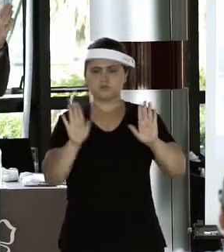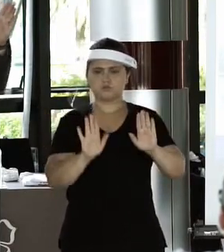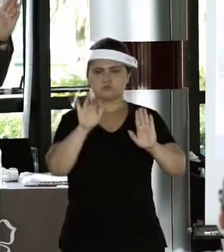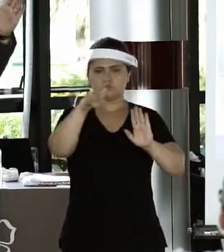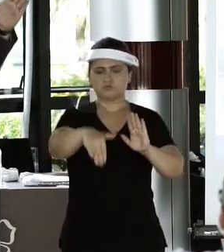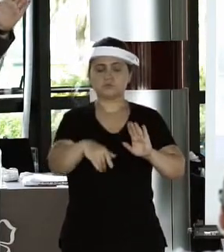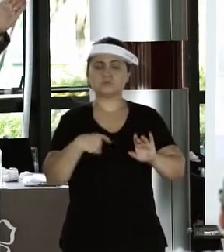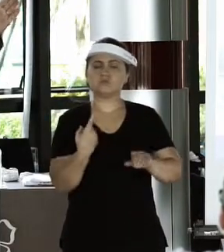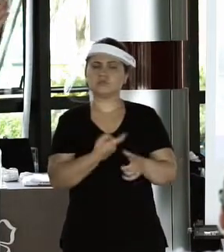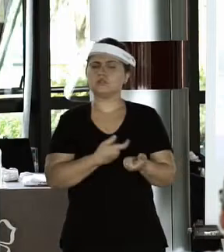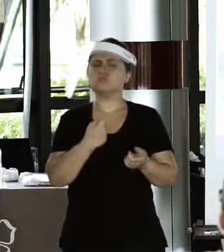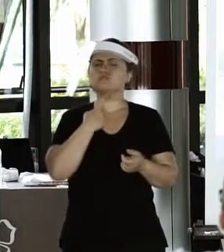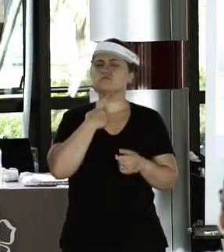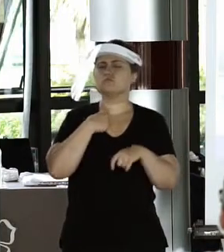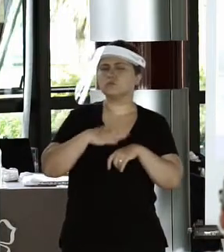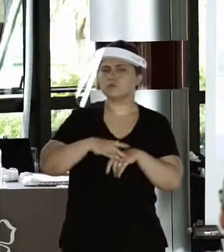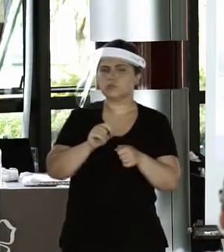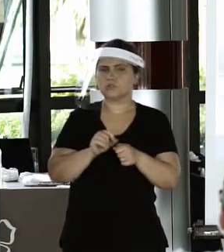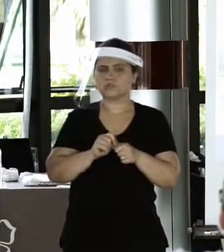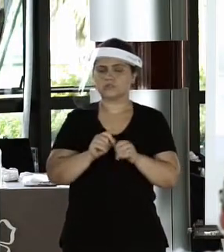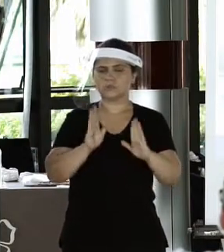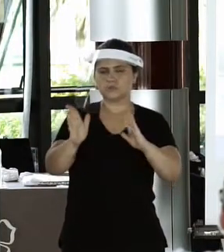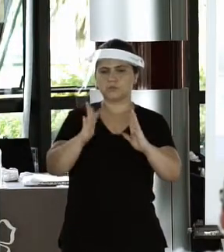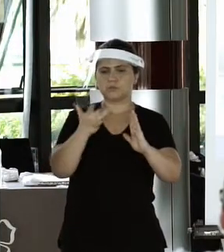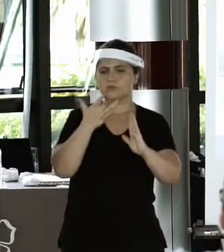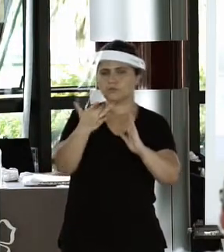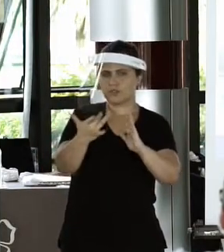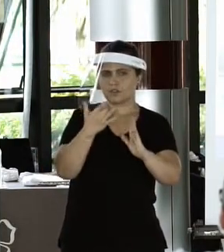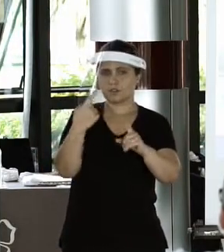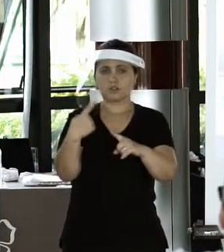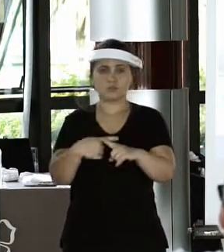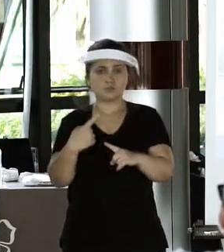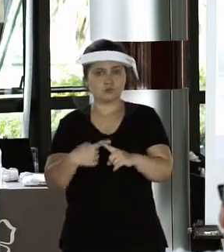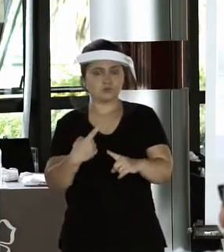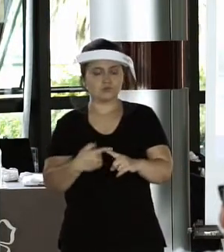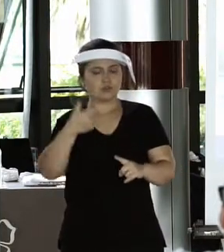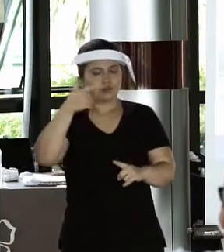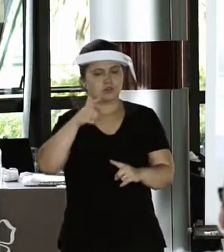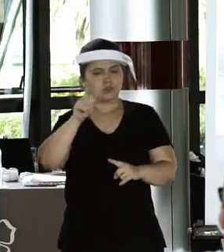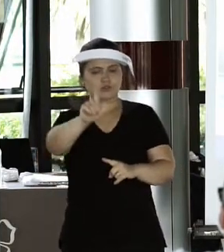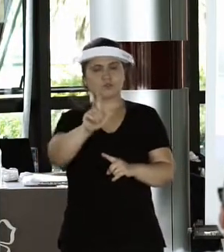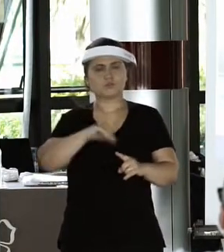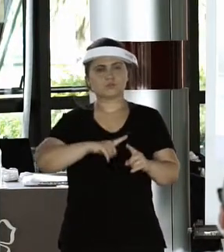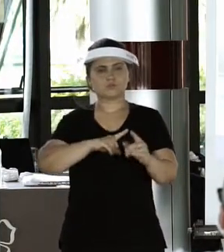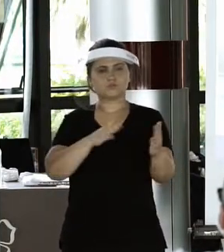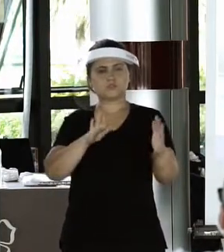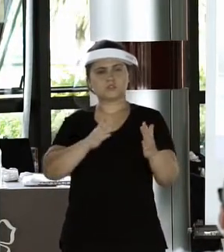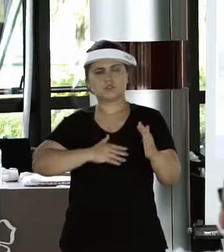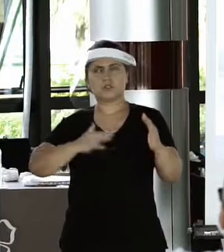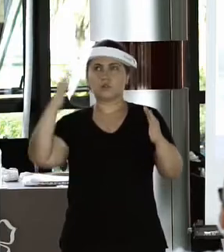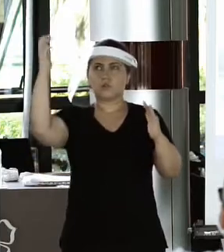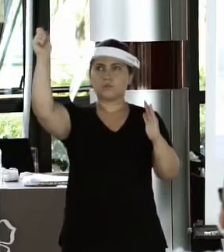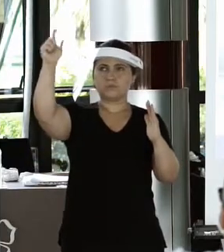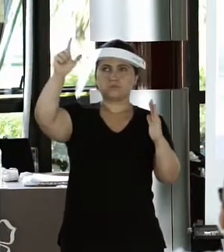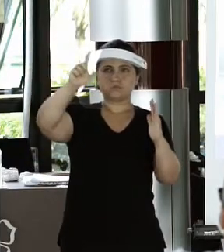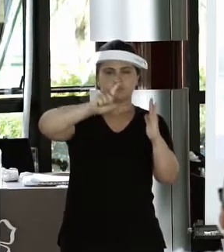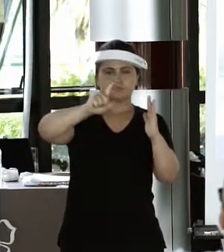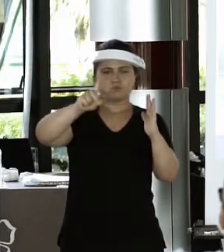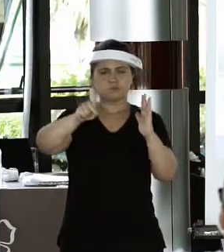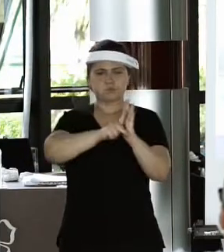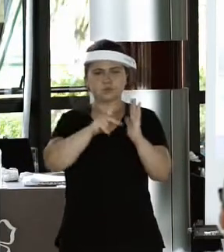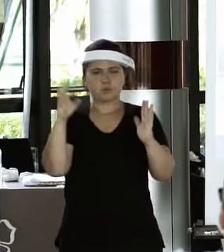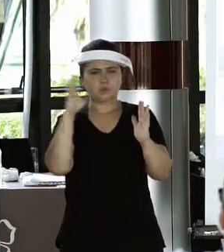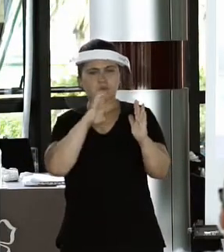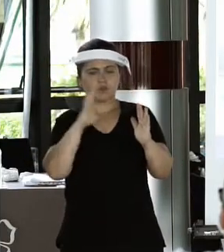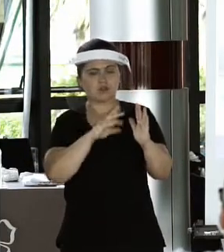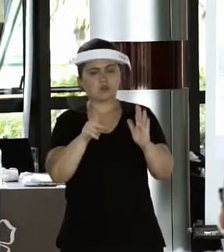eu prefiro fazer a inspeção mais no período da tarde. Por quê? Eu consigo ter um certo aquecimento daquela estrutura